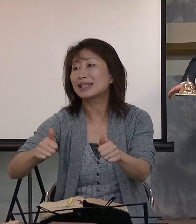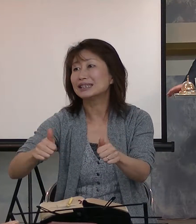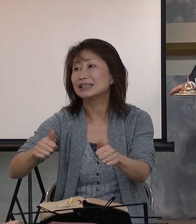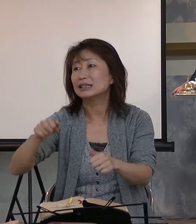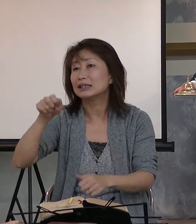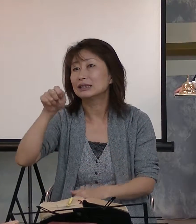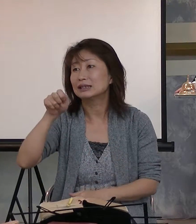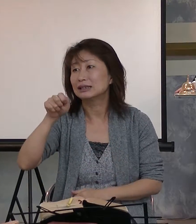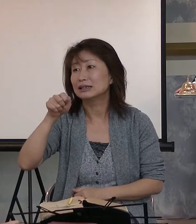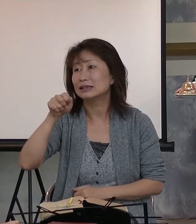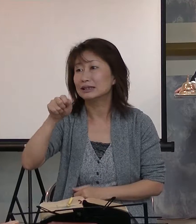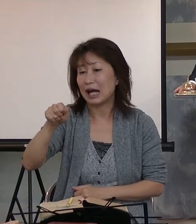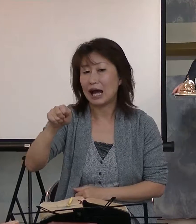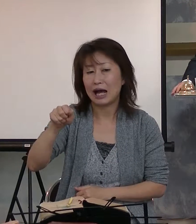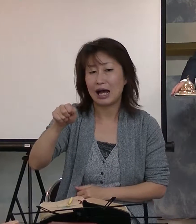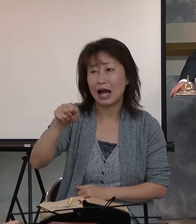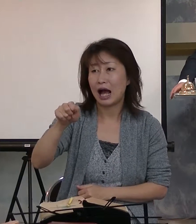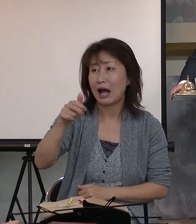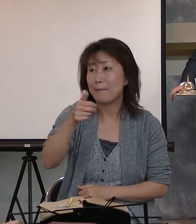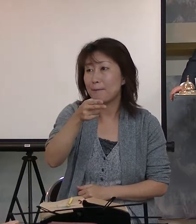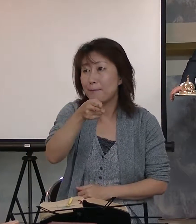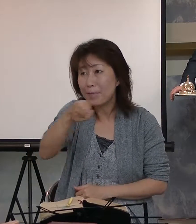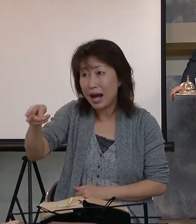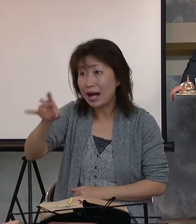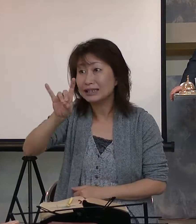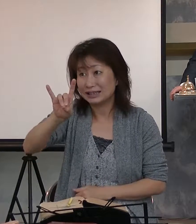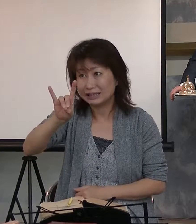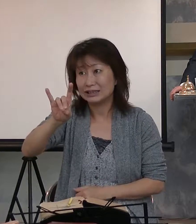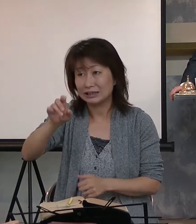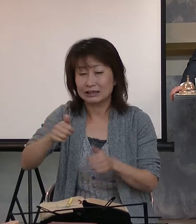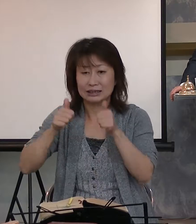これは大切なことなんです。